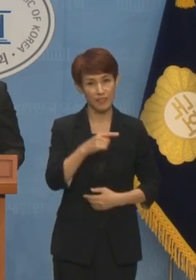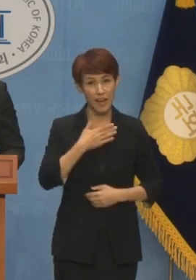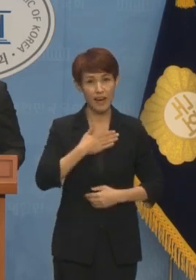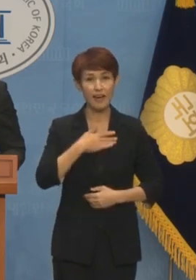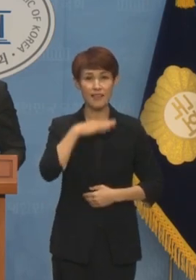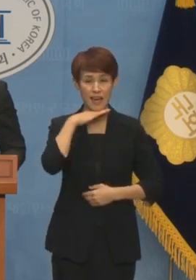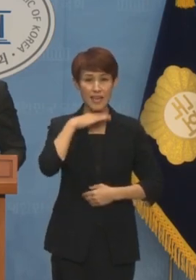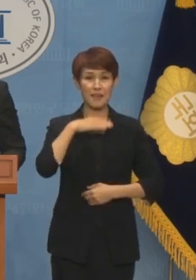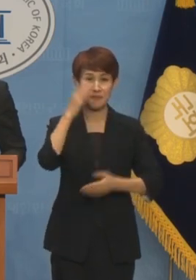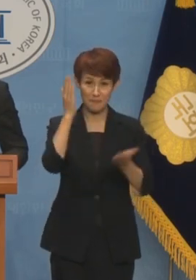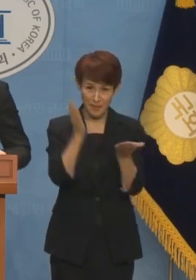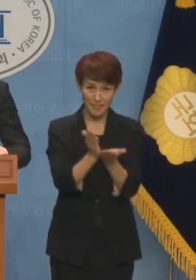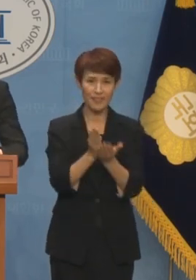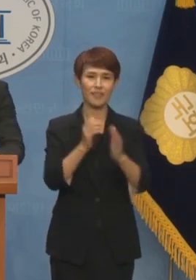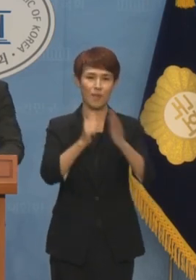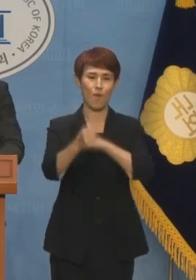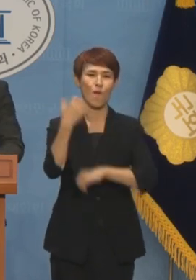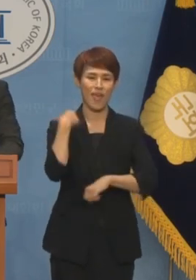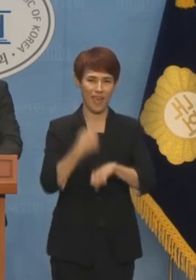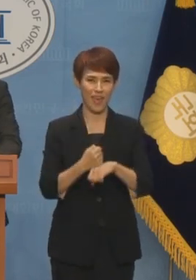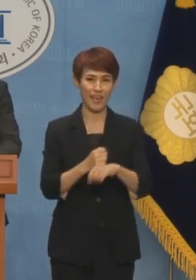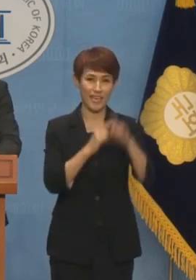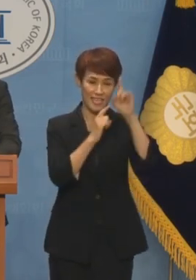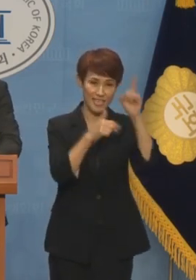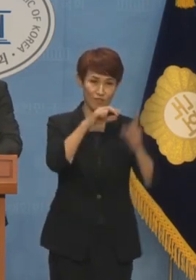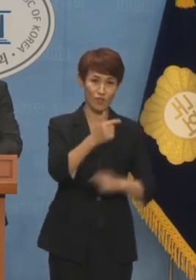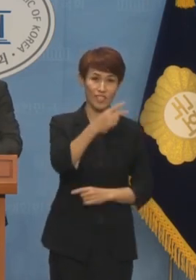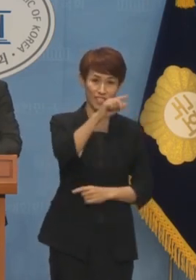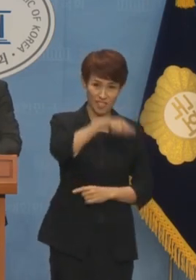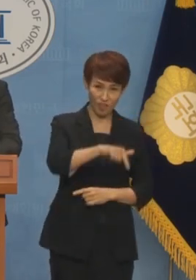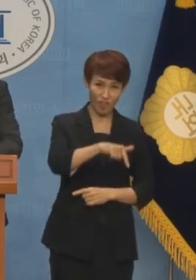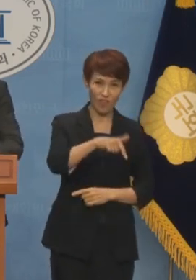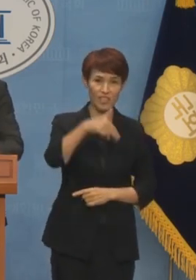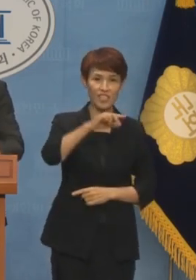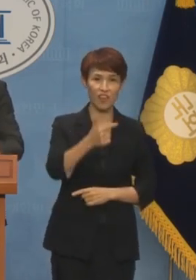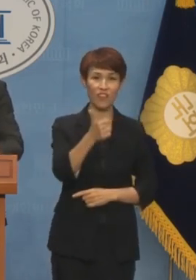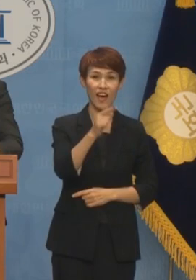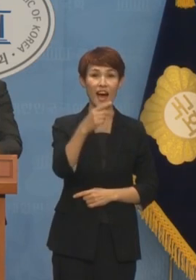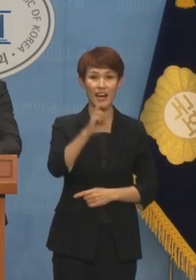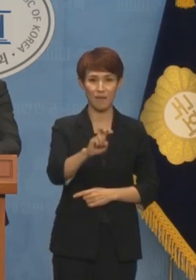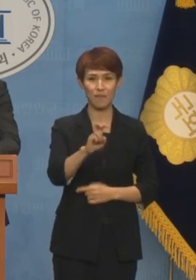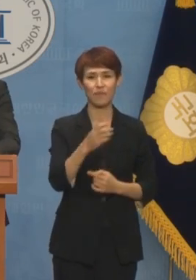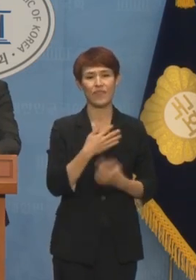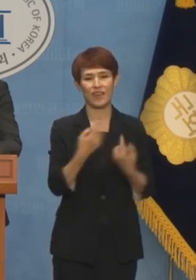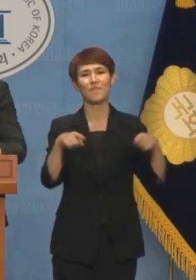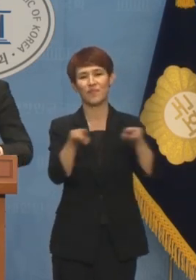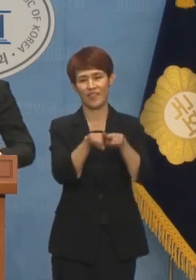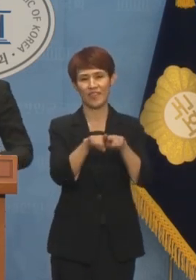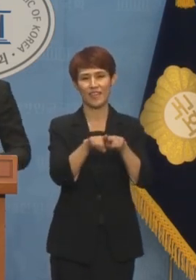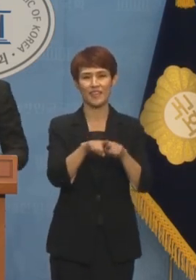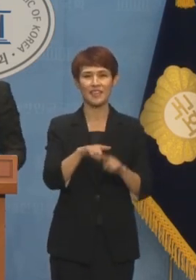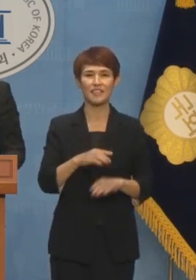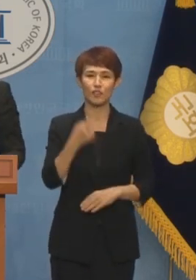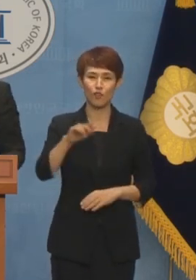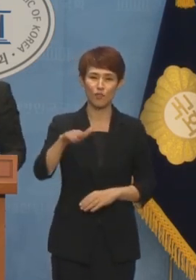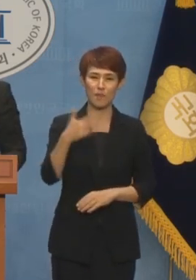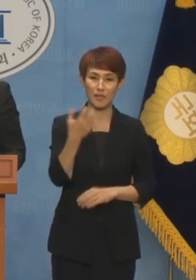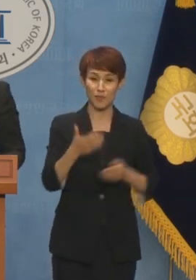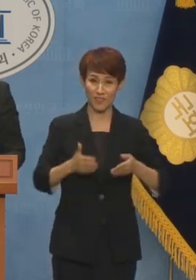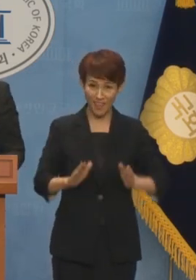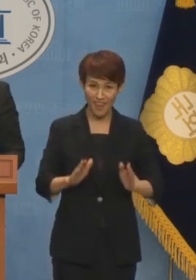되겠습니다. 이준석, 이주영, 천하람과 함께 저 이기인이 80년대생 40대